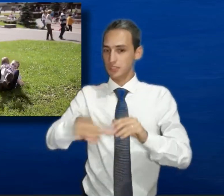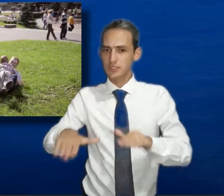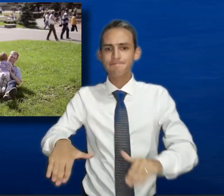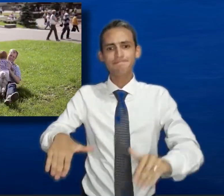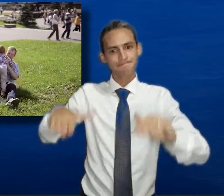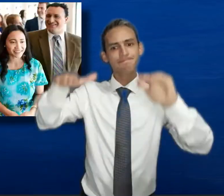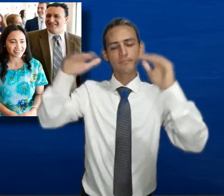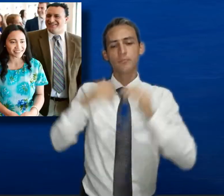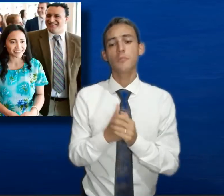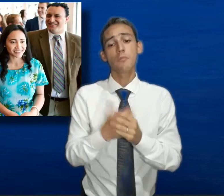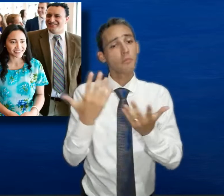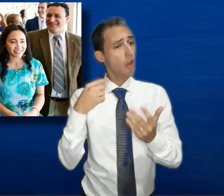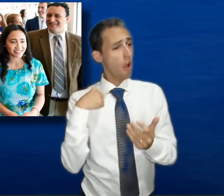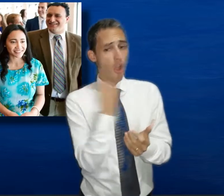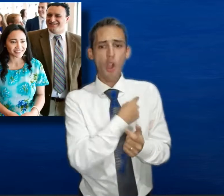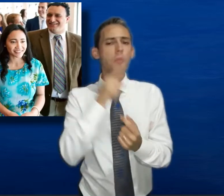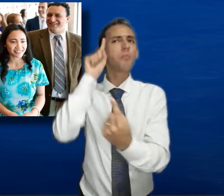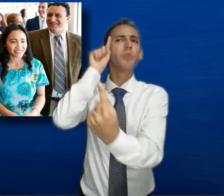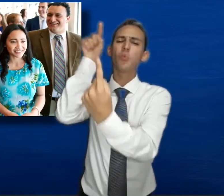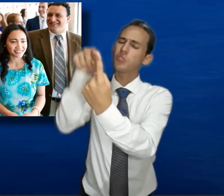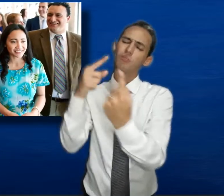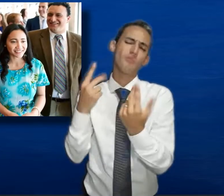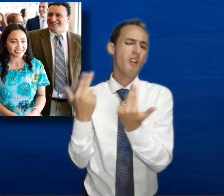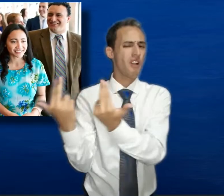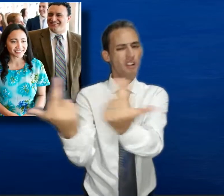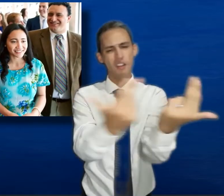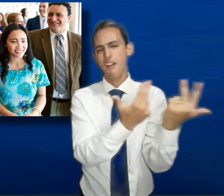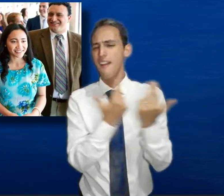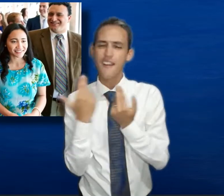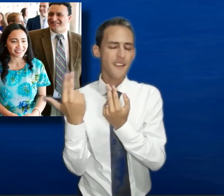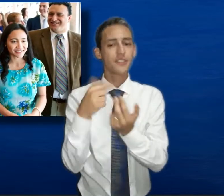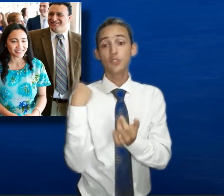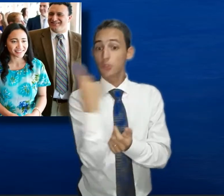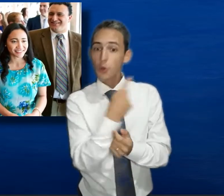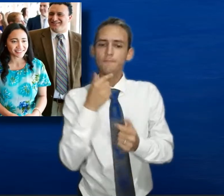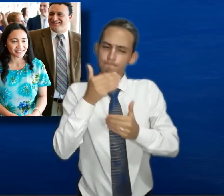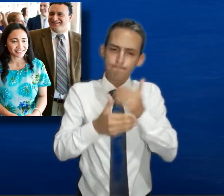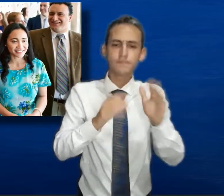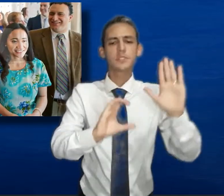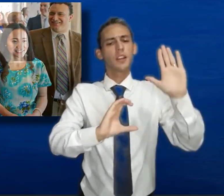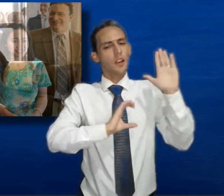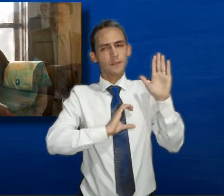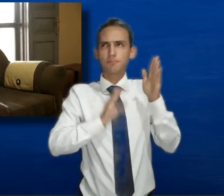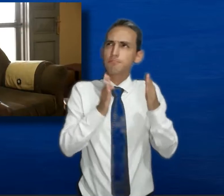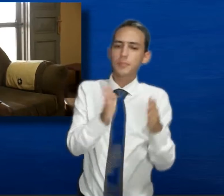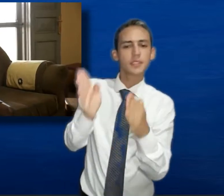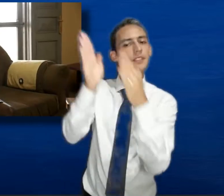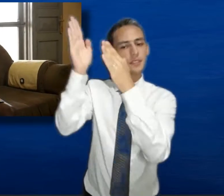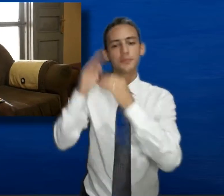da criação de filhos pequenos. Nosso objetivo final é o mesmo: progredir no caminho do convênio,